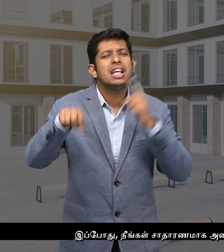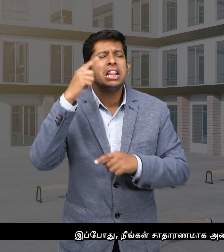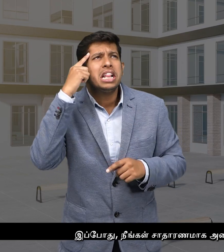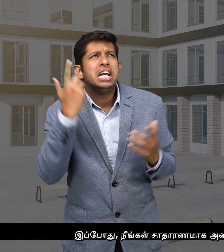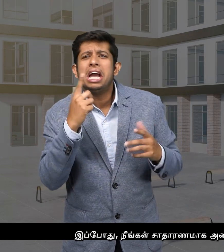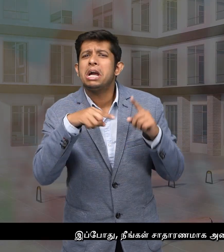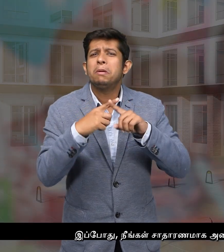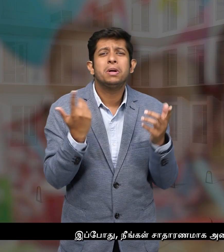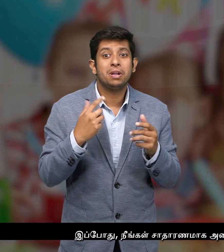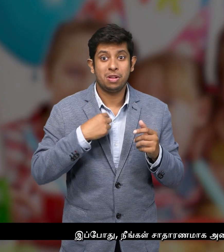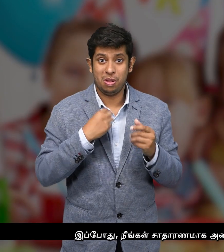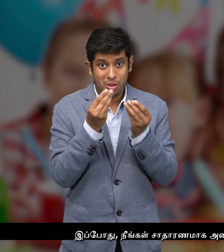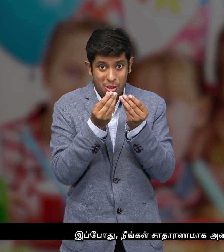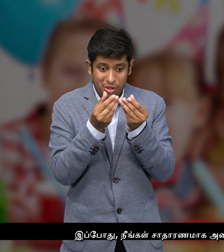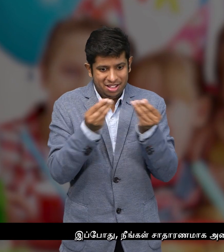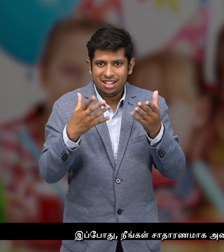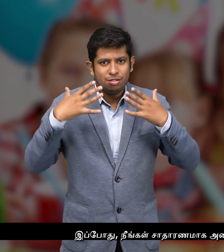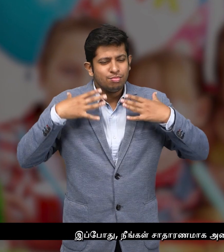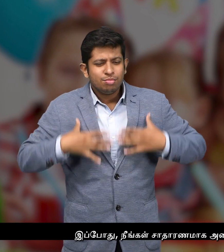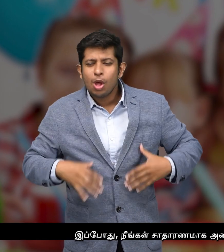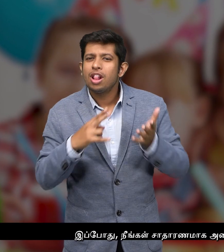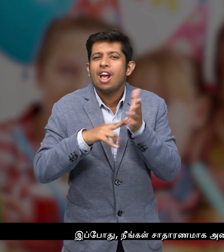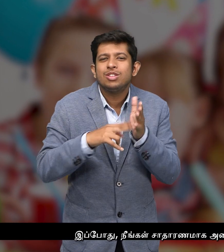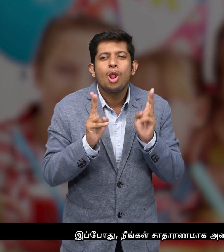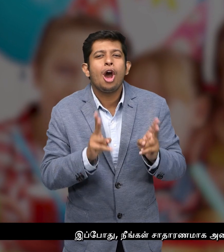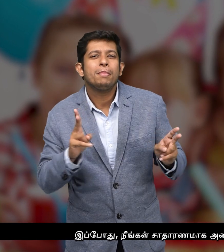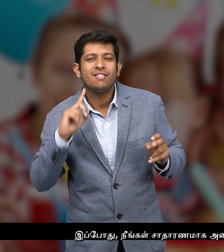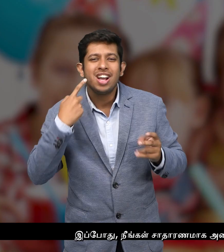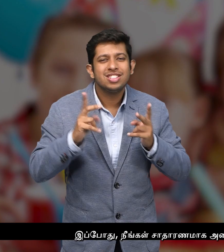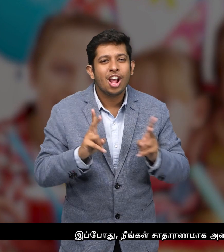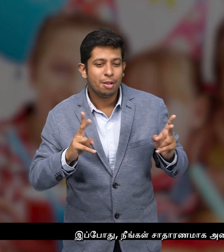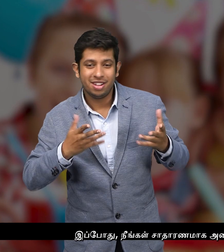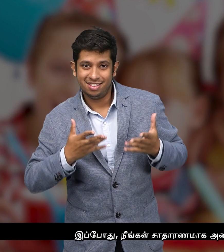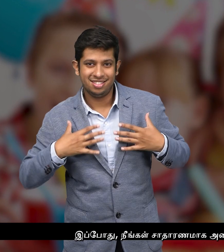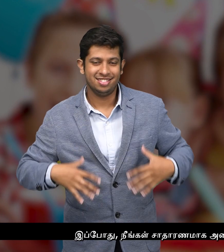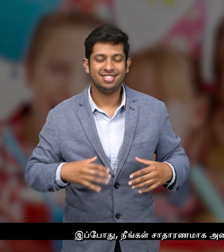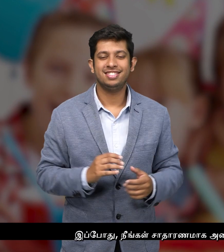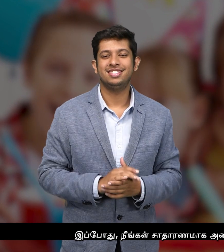இப்போது நீங்கள் சாதாரணமாக அணியும் ஆடைகளை பற்றி யோசித்து பாருங்கள்.